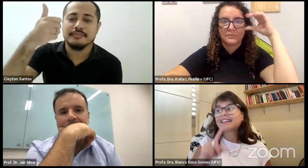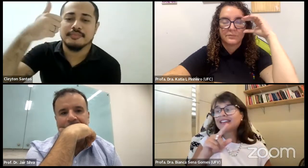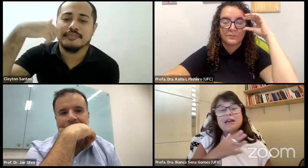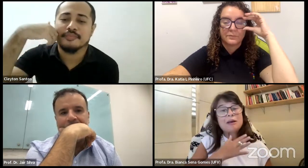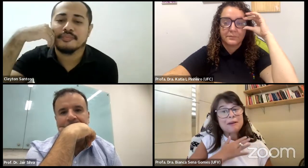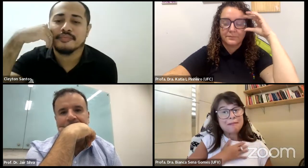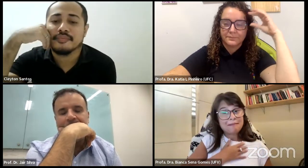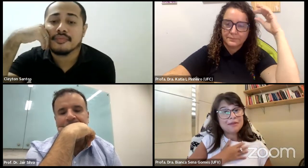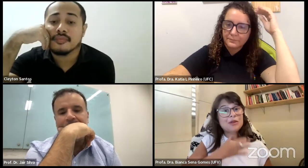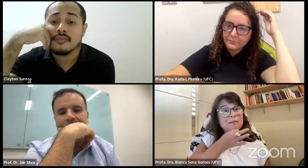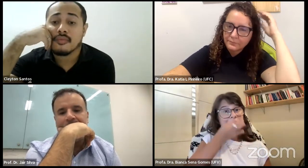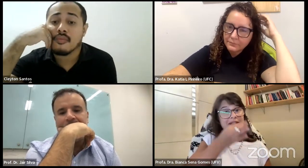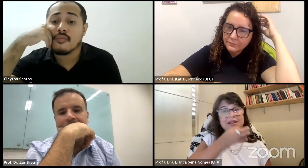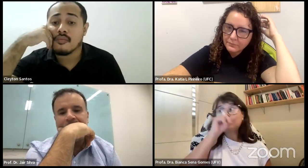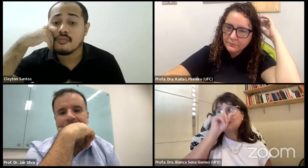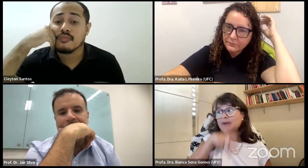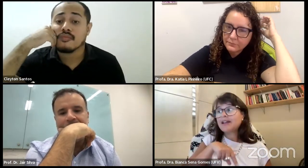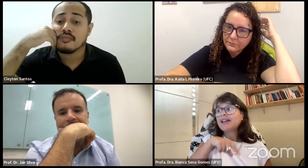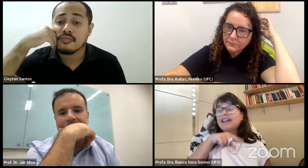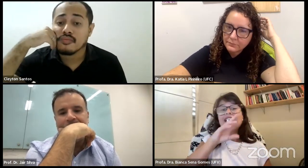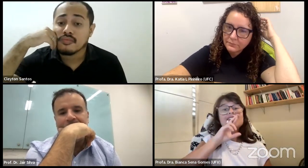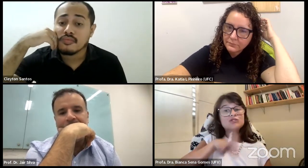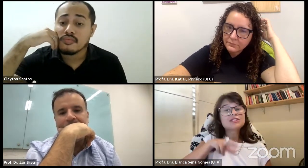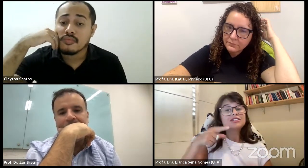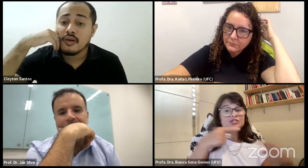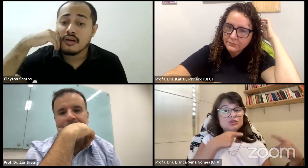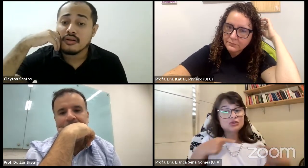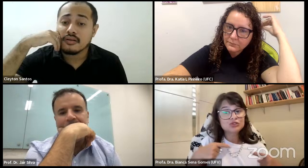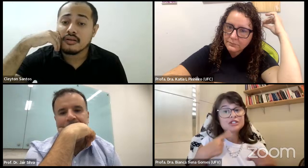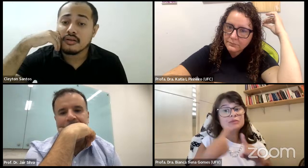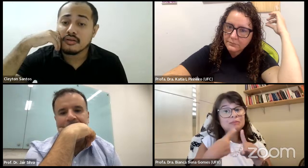Talvez tenha mudado a parte. Ah, aqui.